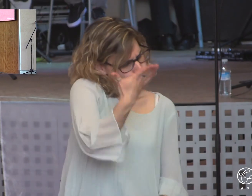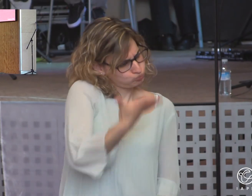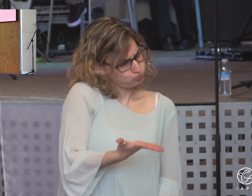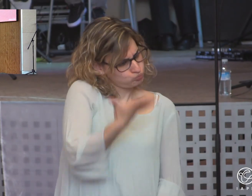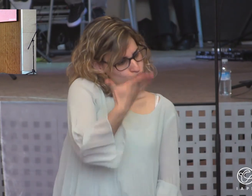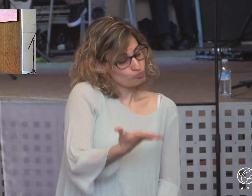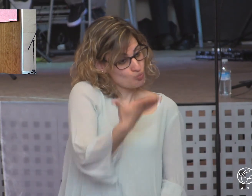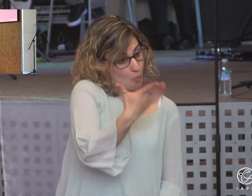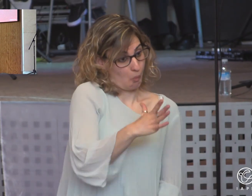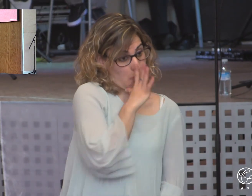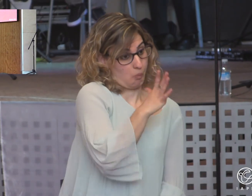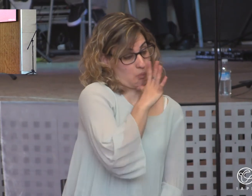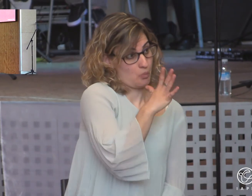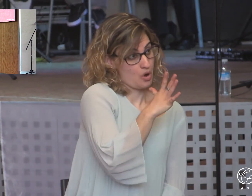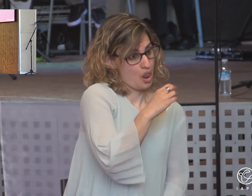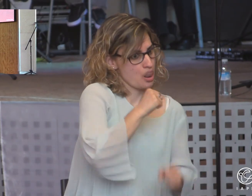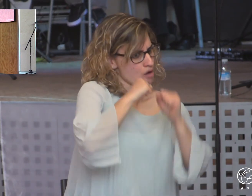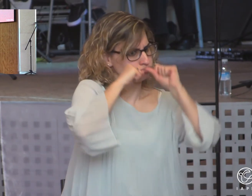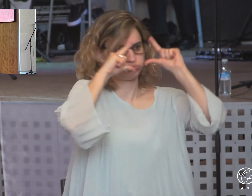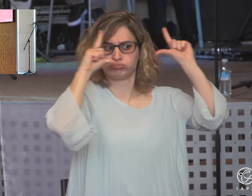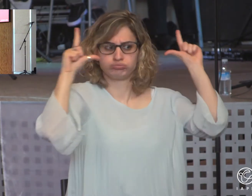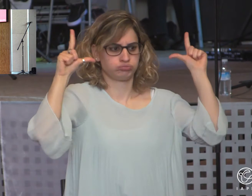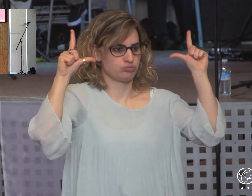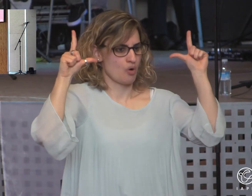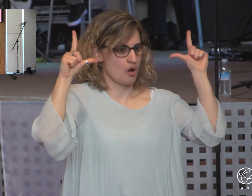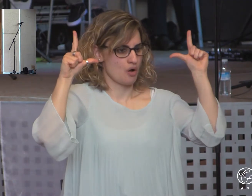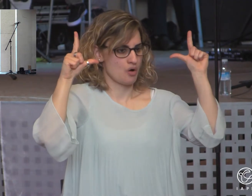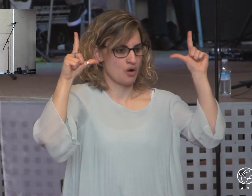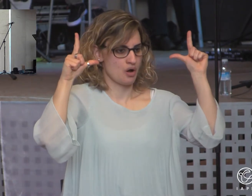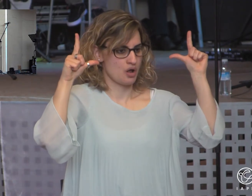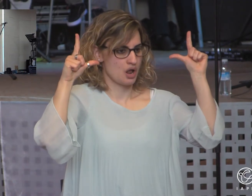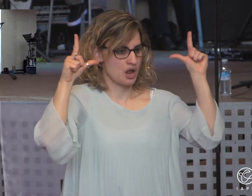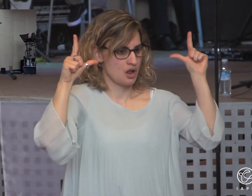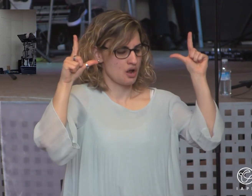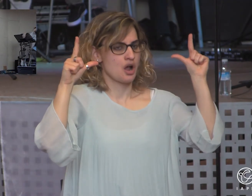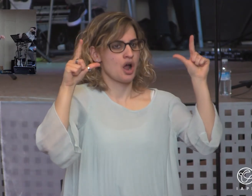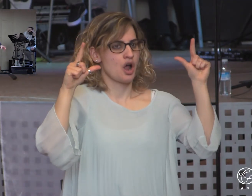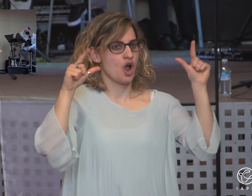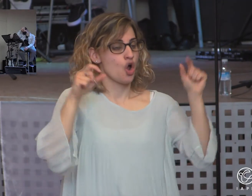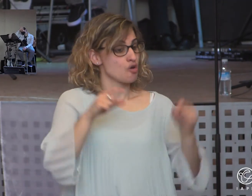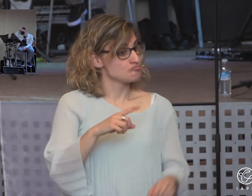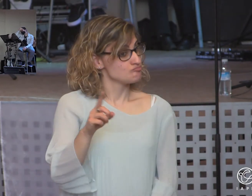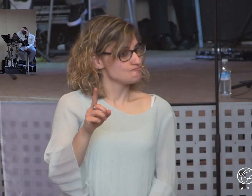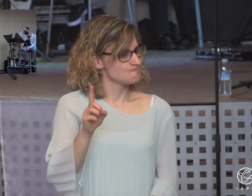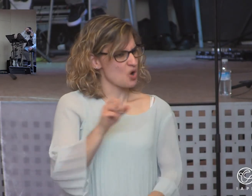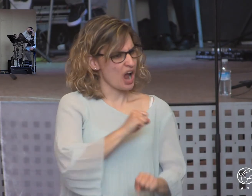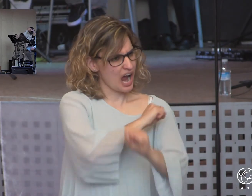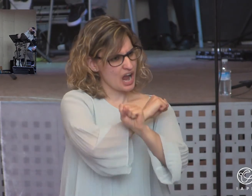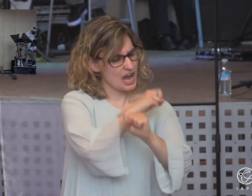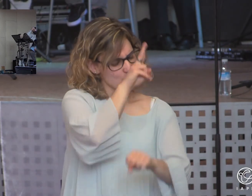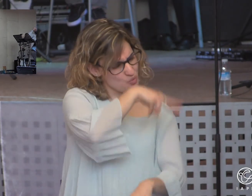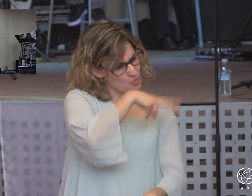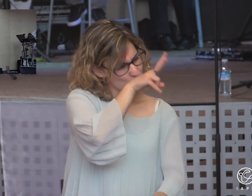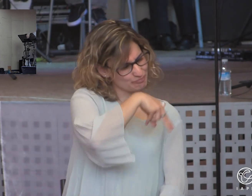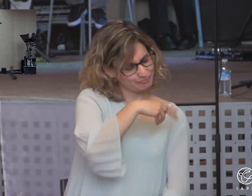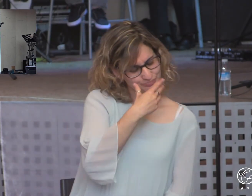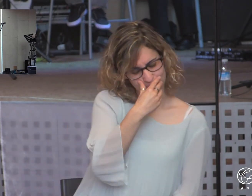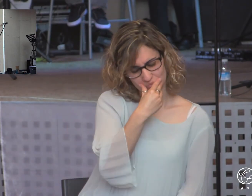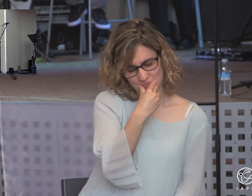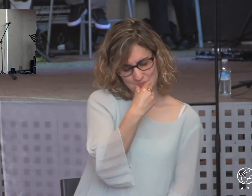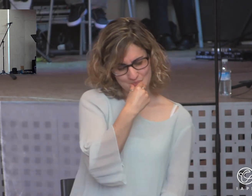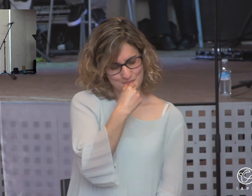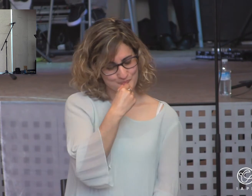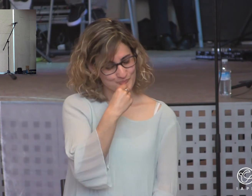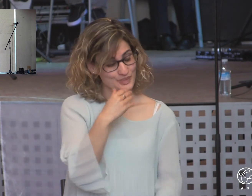de esa manera. Había bajado hasta la muerte a arrebatar las llaves del Hades para que tú